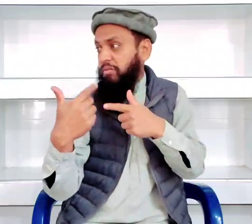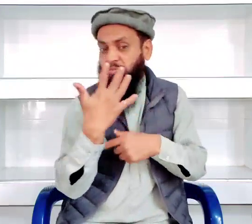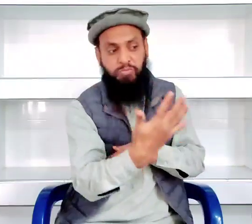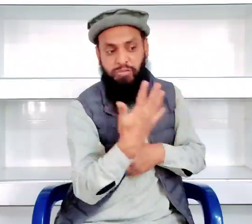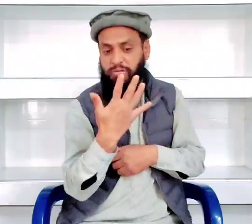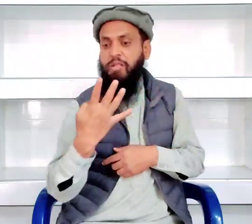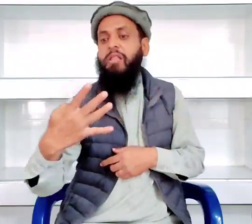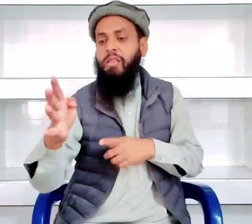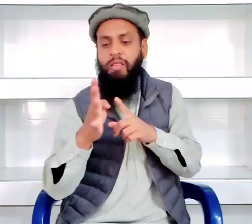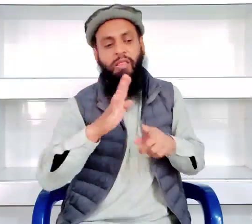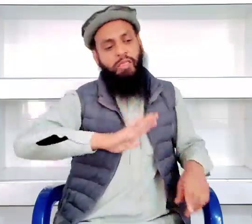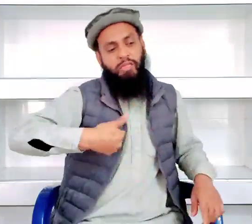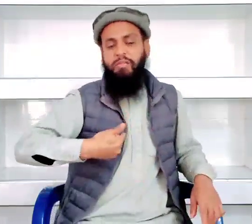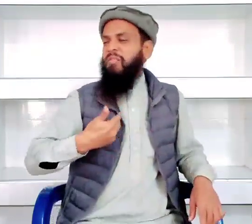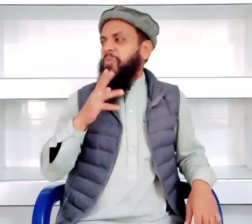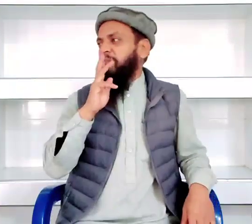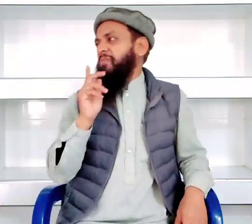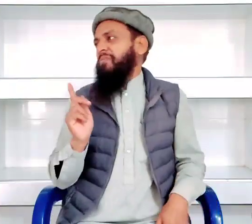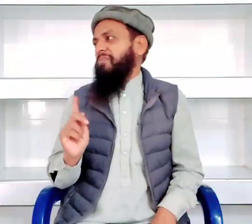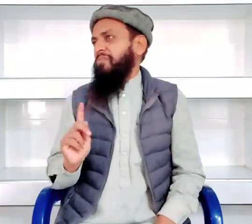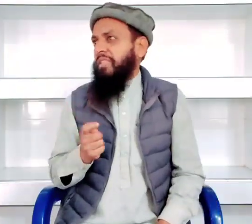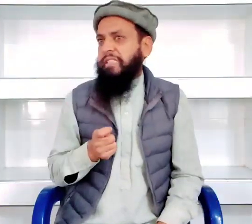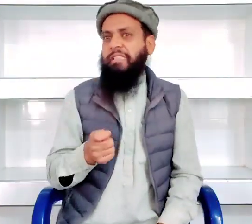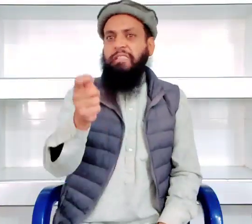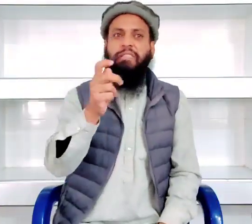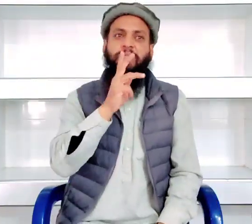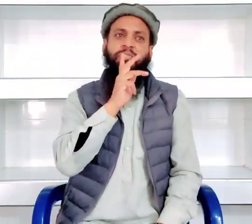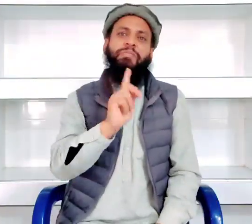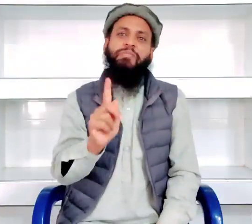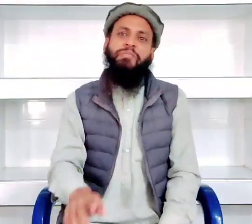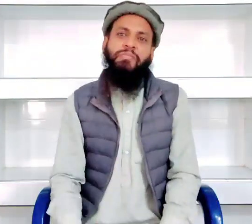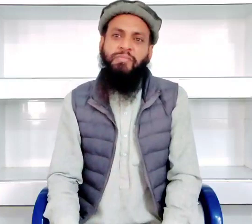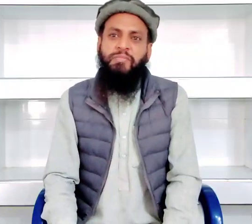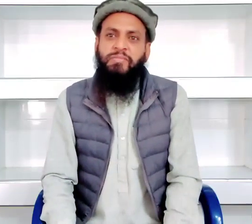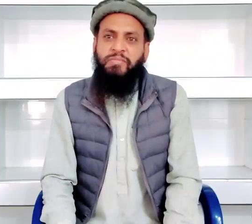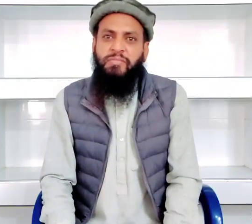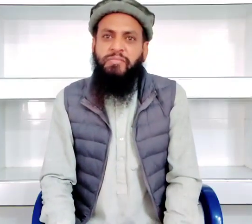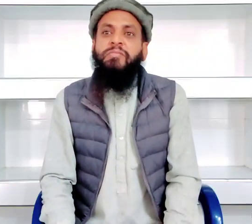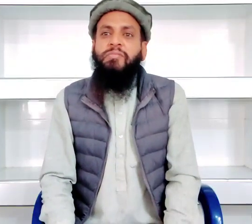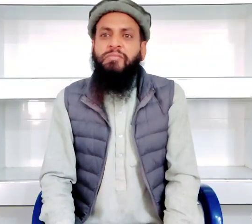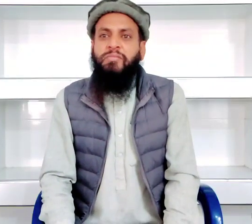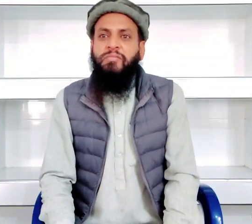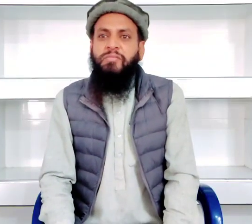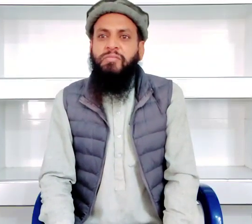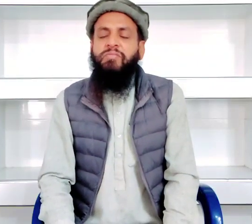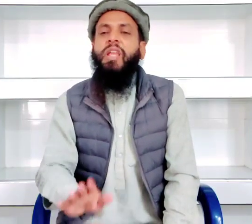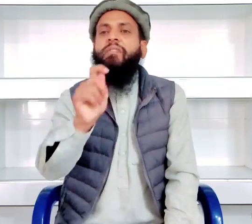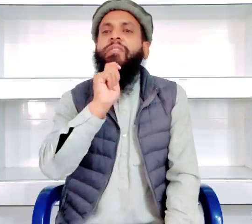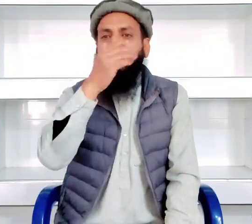کر لیندے تے بعد جاندے تو کہ اسی تہانوں بازاروں لے آ کے دے دیاں گے تو اے دسو رسول اللہ صلی اللہ علیہ